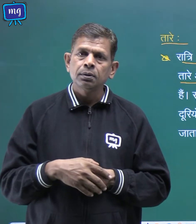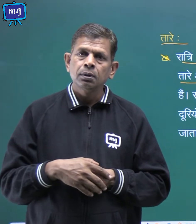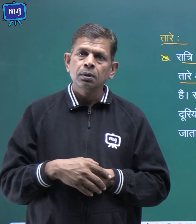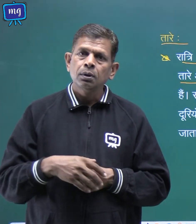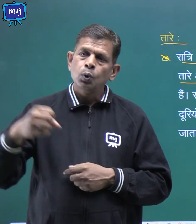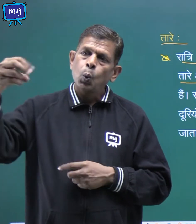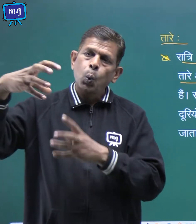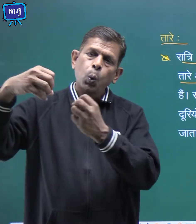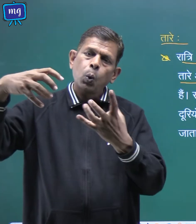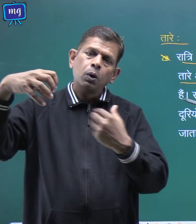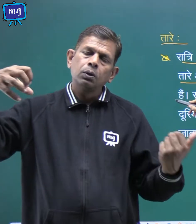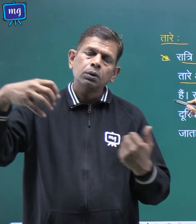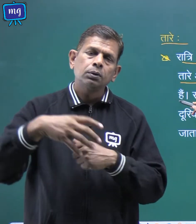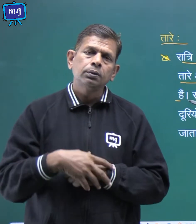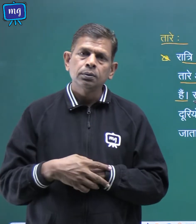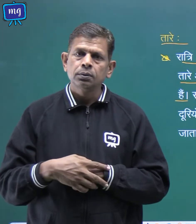उत्सर्जित करते हैं।